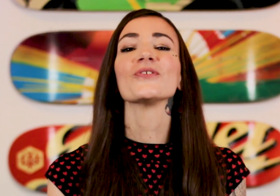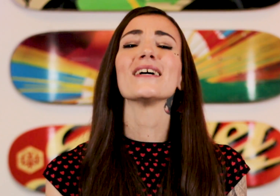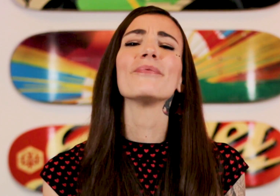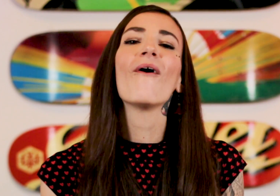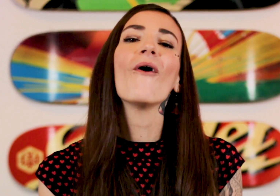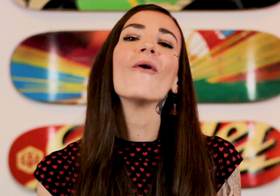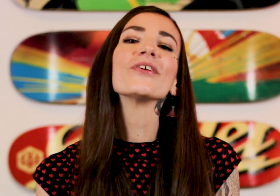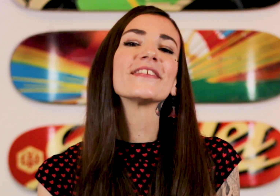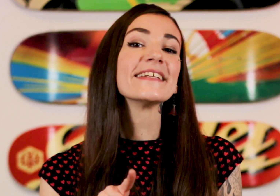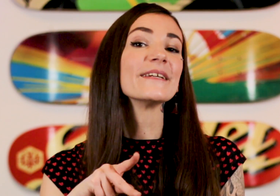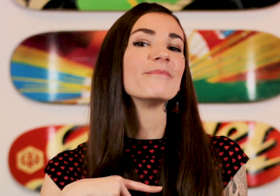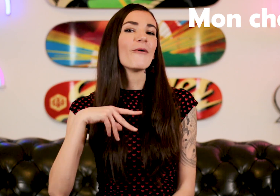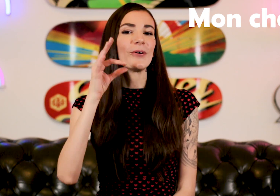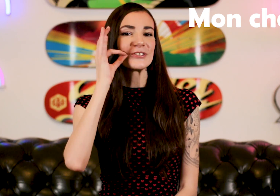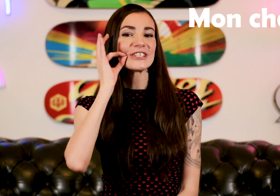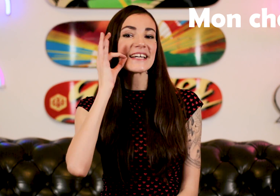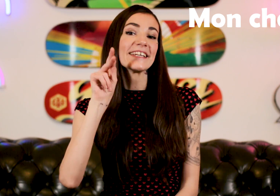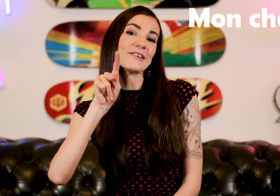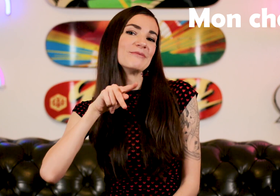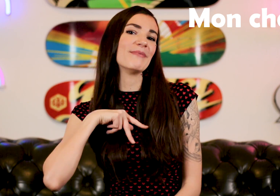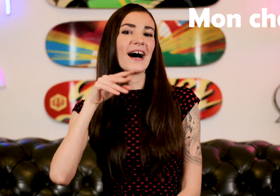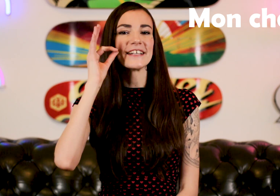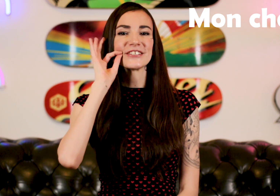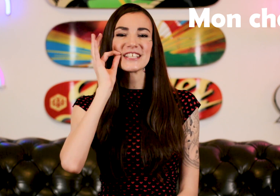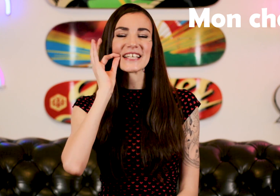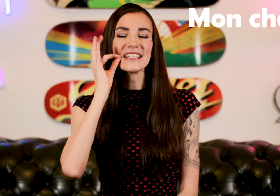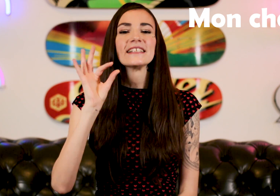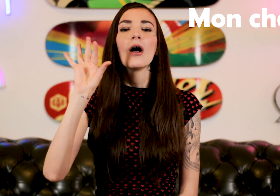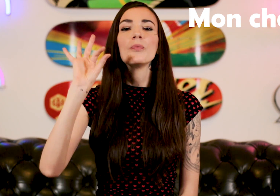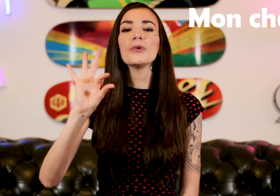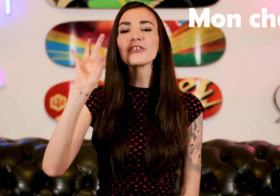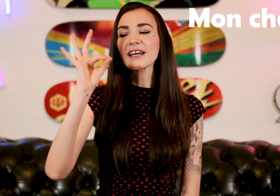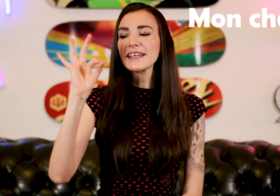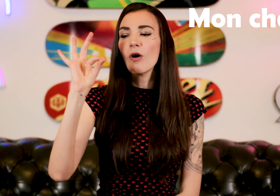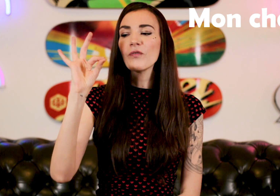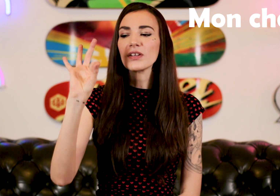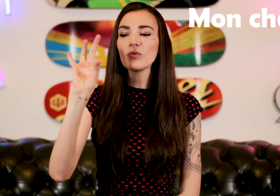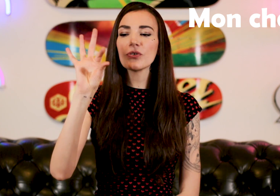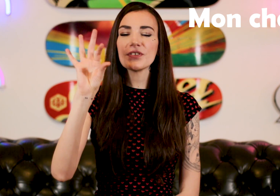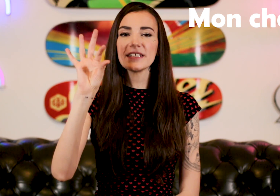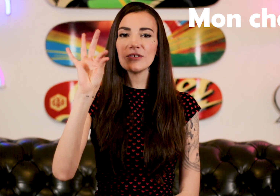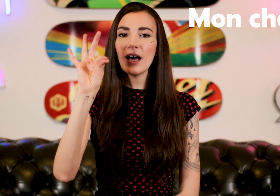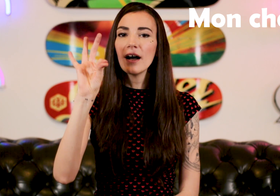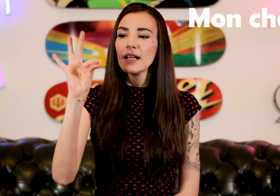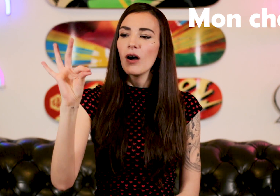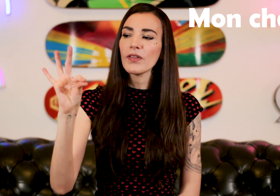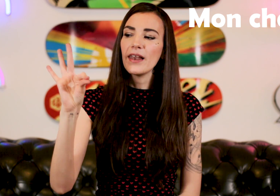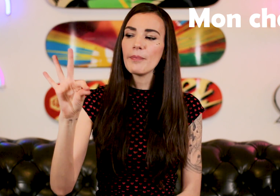vous apprends aussi mon chéri ou ma chérie. Pour chéri, on fait donc ce signe-là. On a la